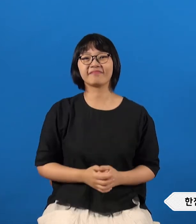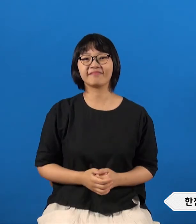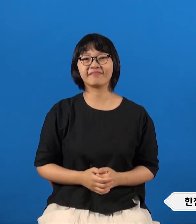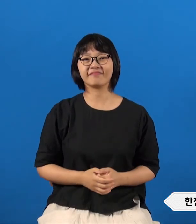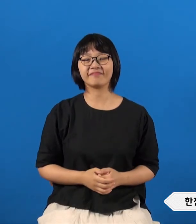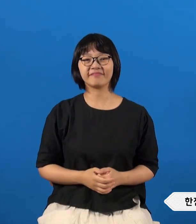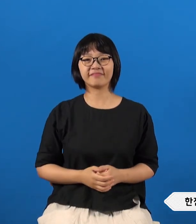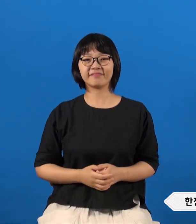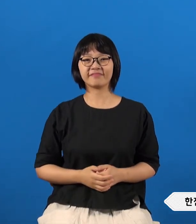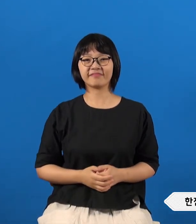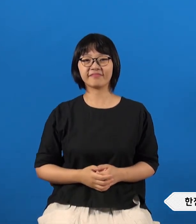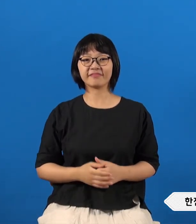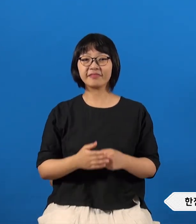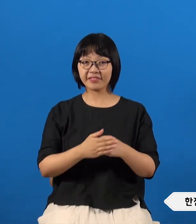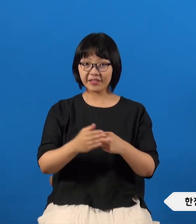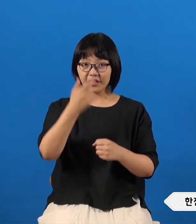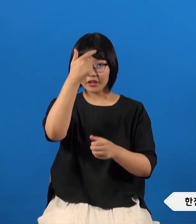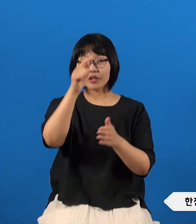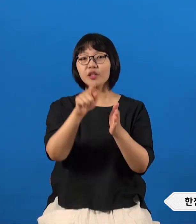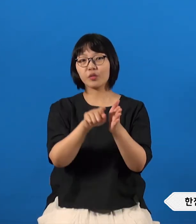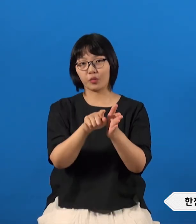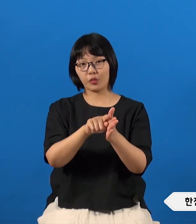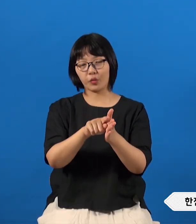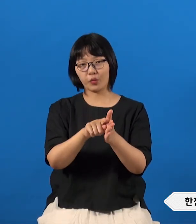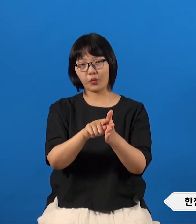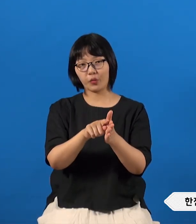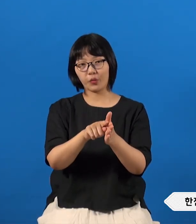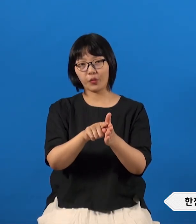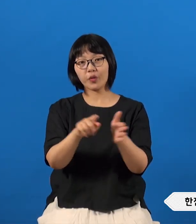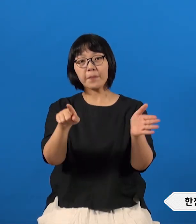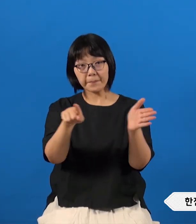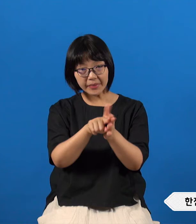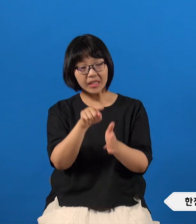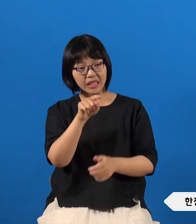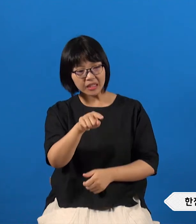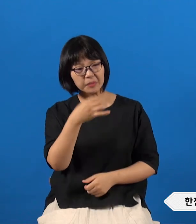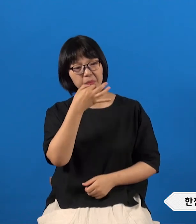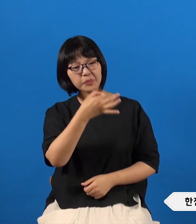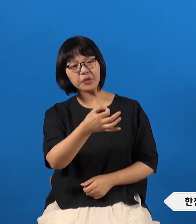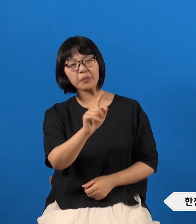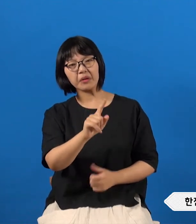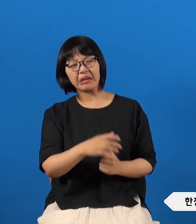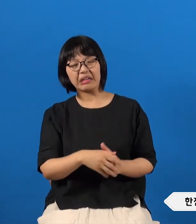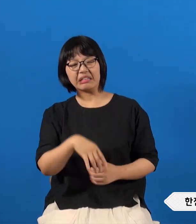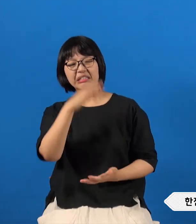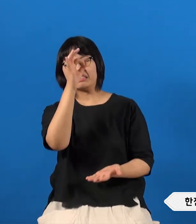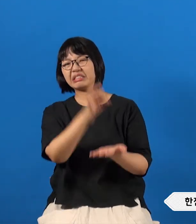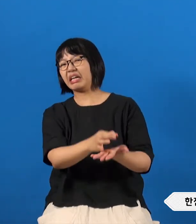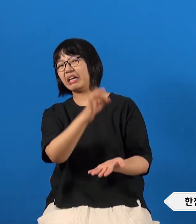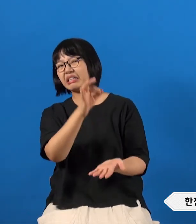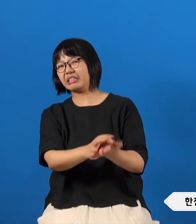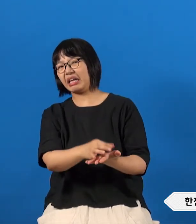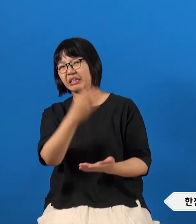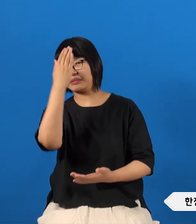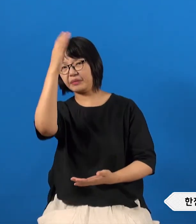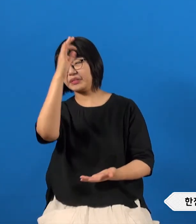있습니다. 그래서 기독교 이 신앙을 싸구려, 기독교의